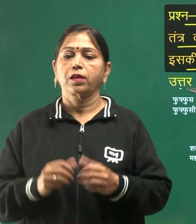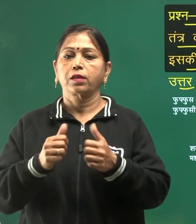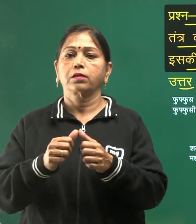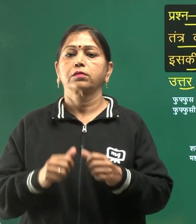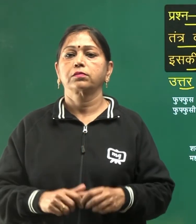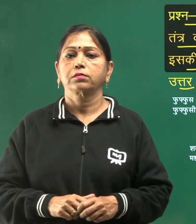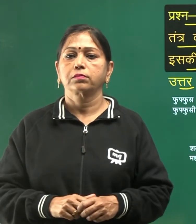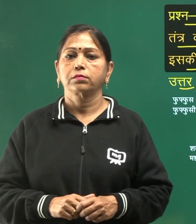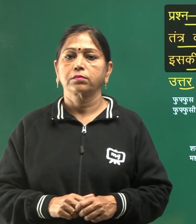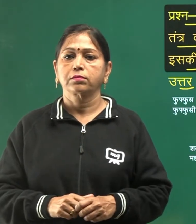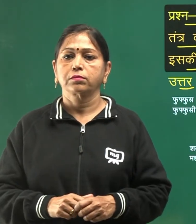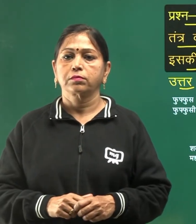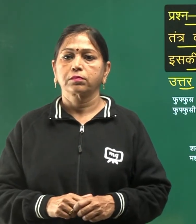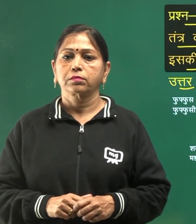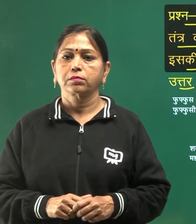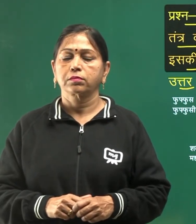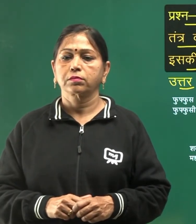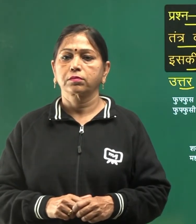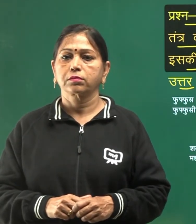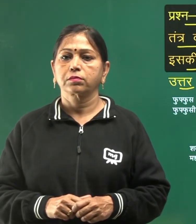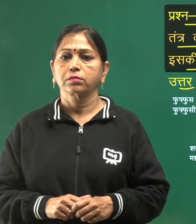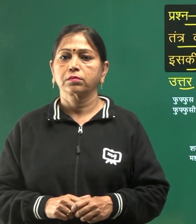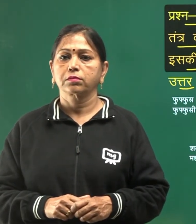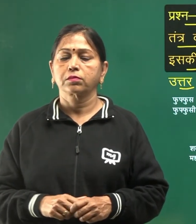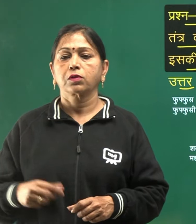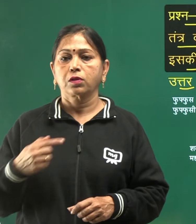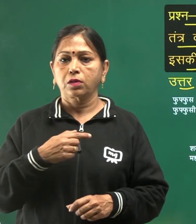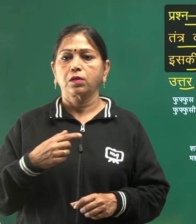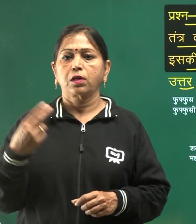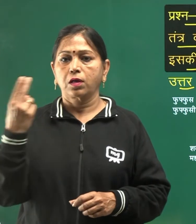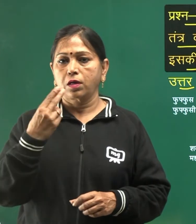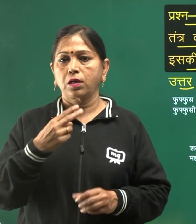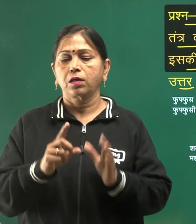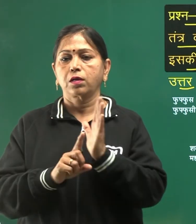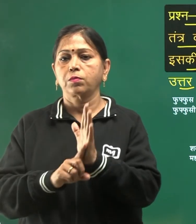उत्तर: ये मानव के हृदय का रचना चित्र है,